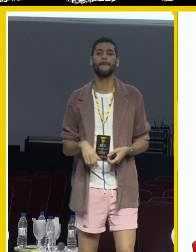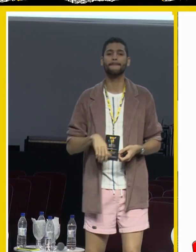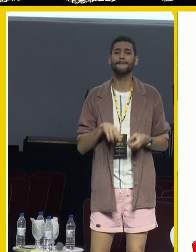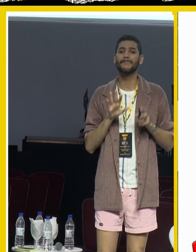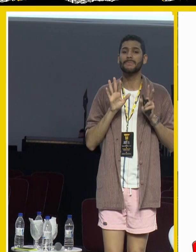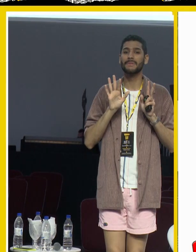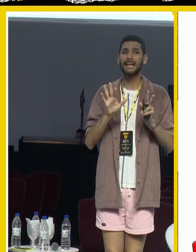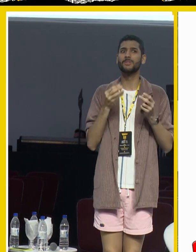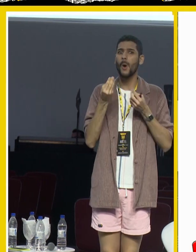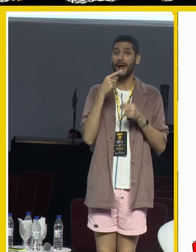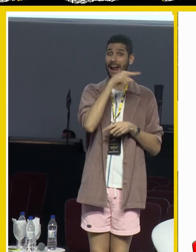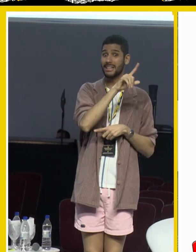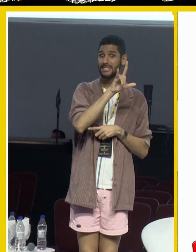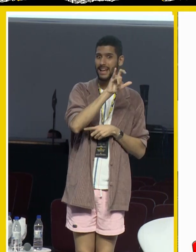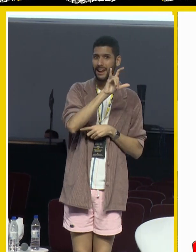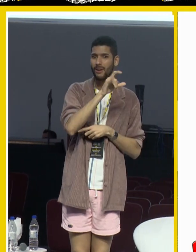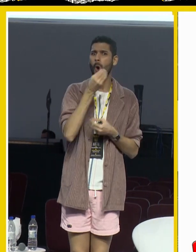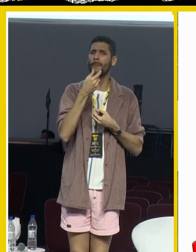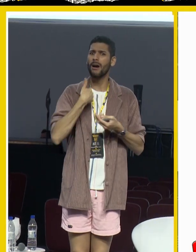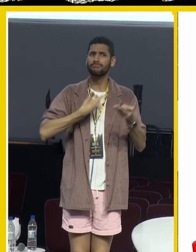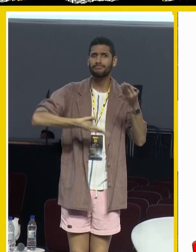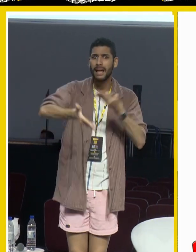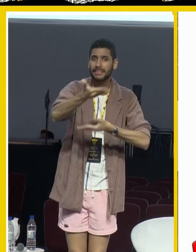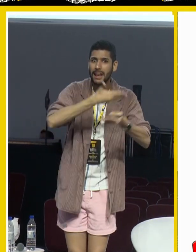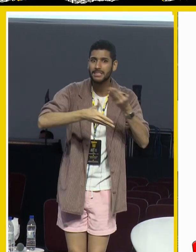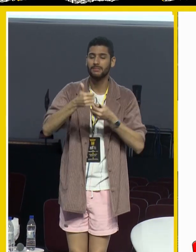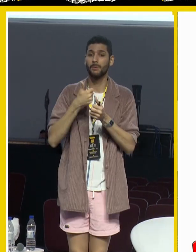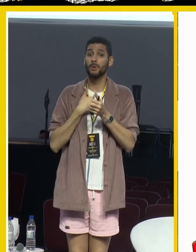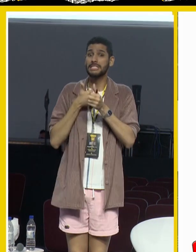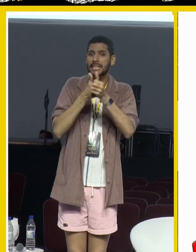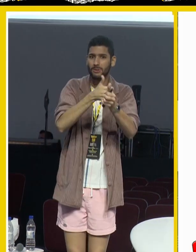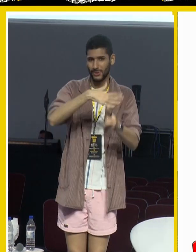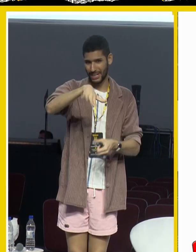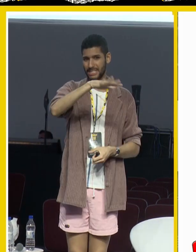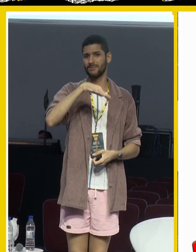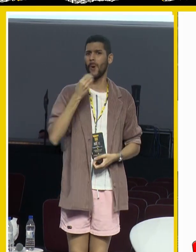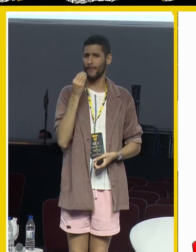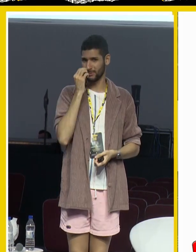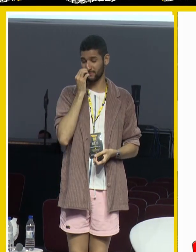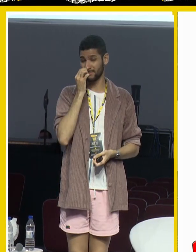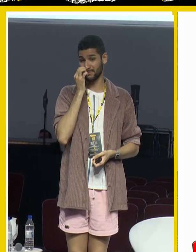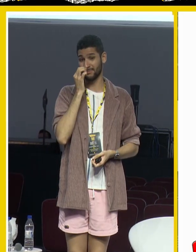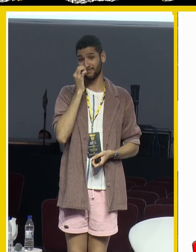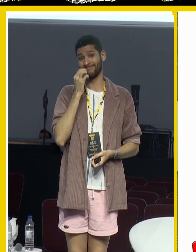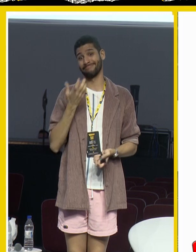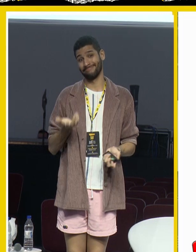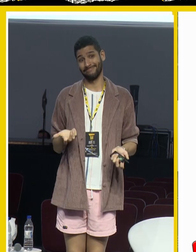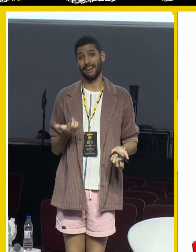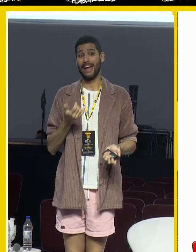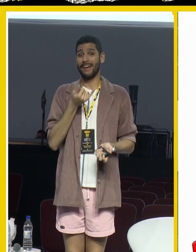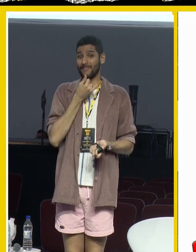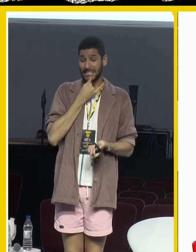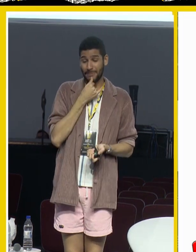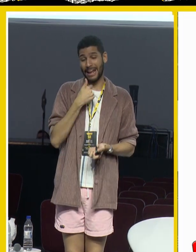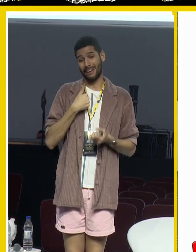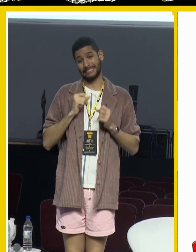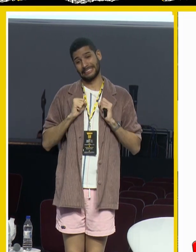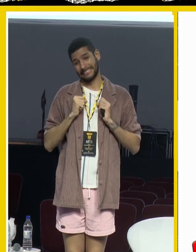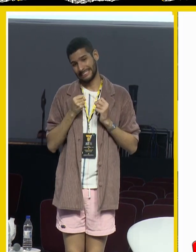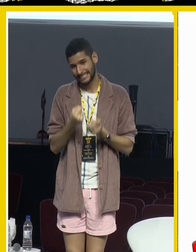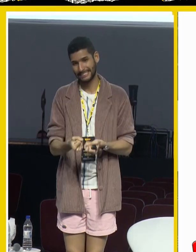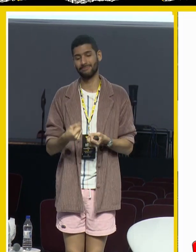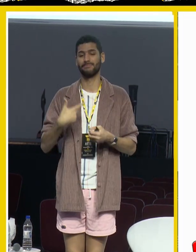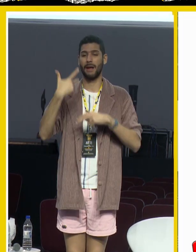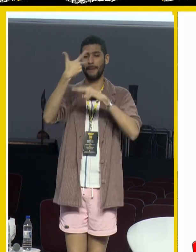está acessível que eu tô trabalhando mas no instagram como que eu vou interagir com as pessoas com os meus seguidores então